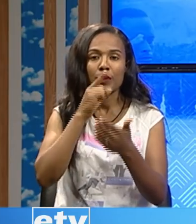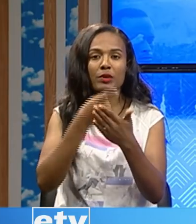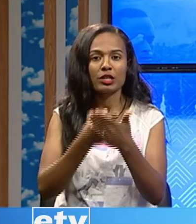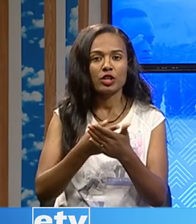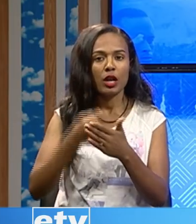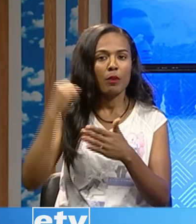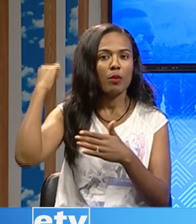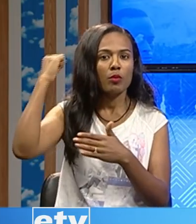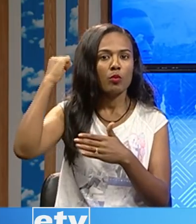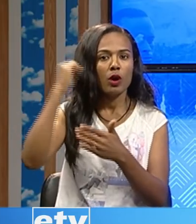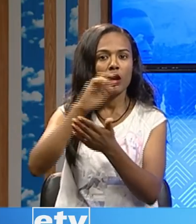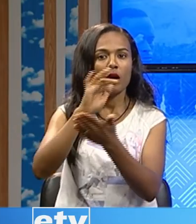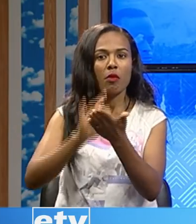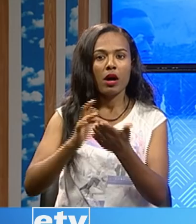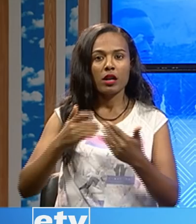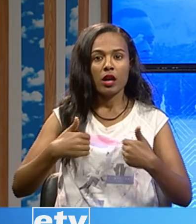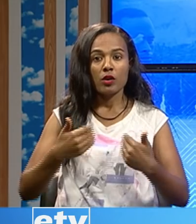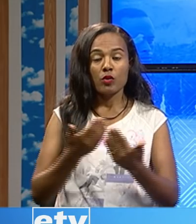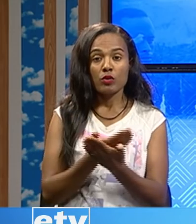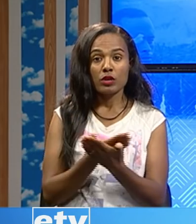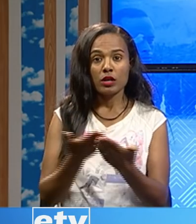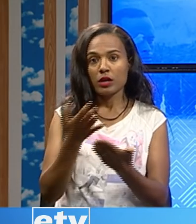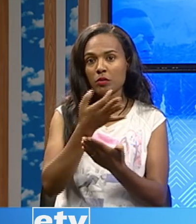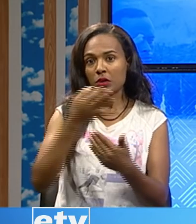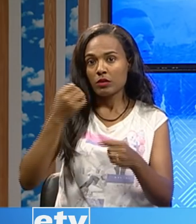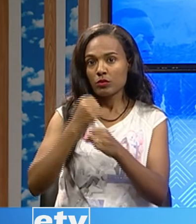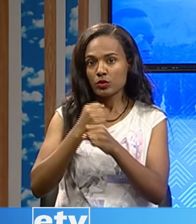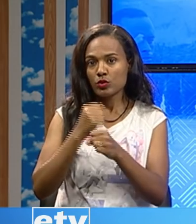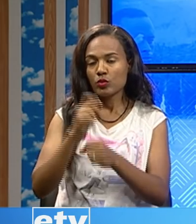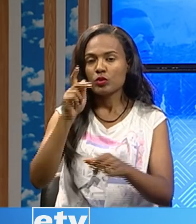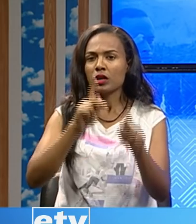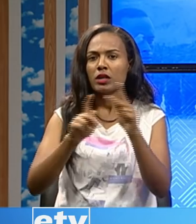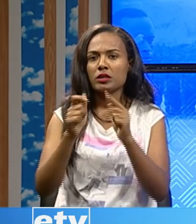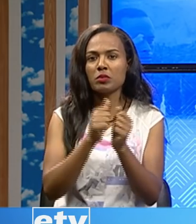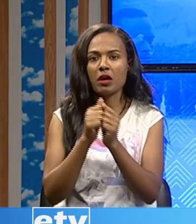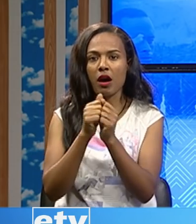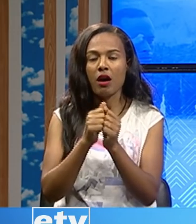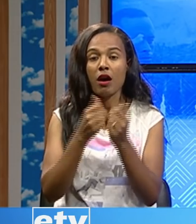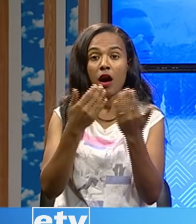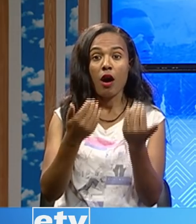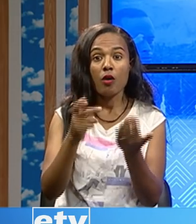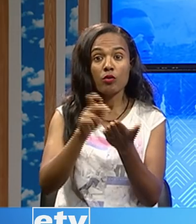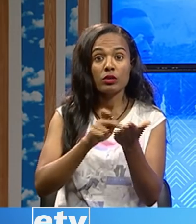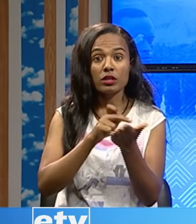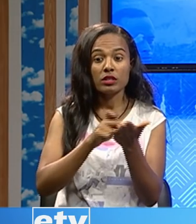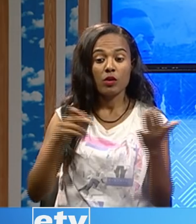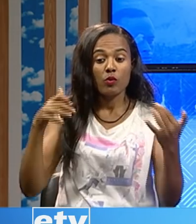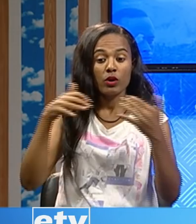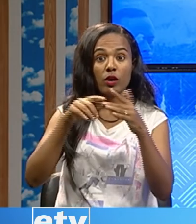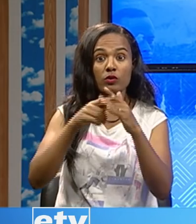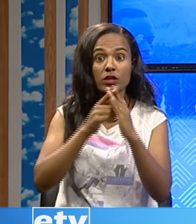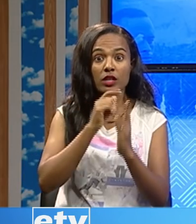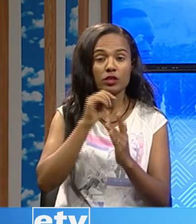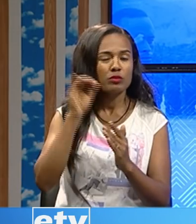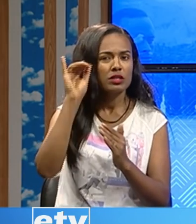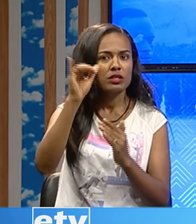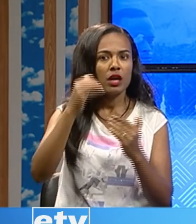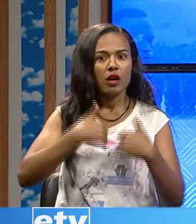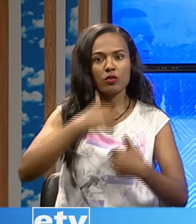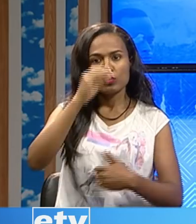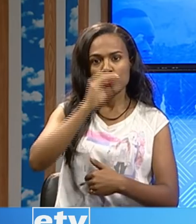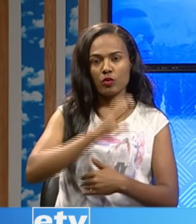ፕሮፓጋንዳ መሃል ያለውን ነገር በደንብ ትሰሩ ከህዝብ ጋር አሁን ደሴ ውጊያው ሳይጀምር እዛው ያሉ ሰዎችን